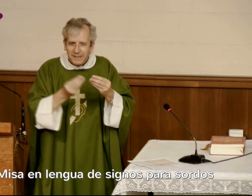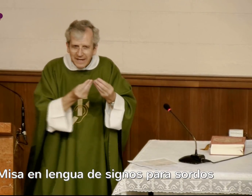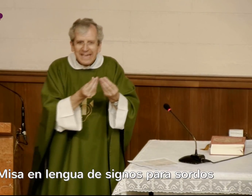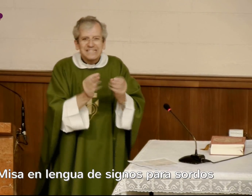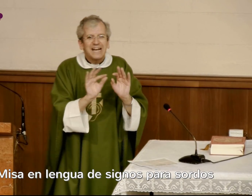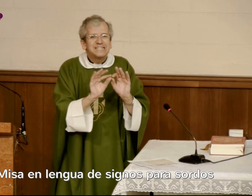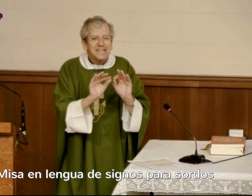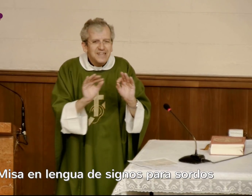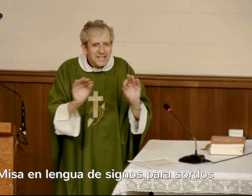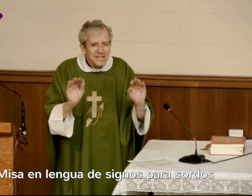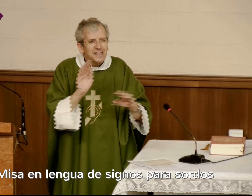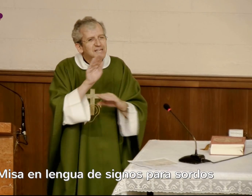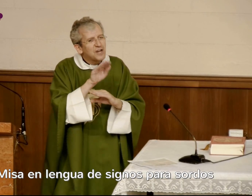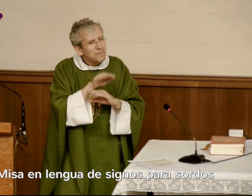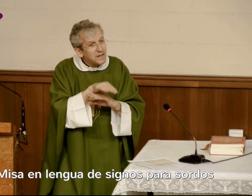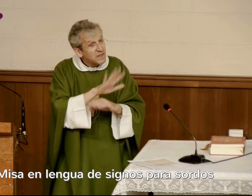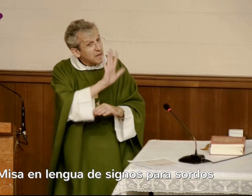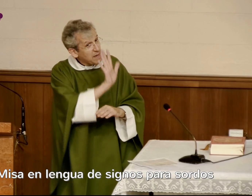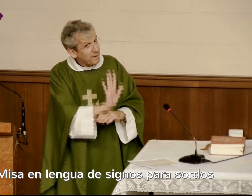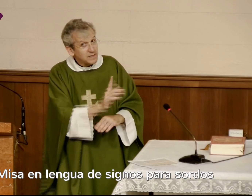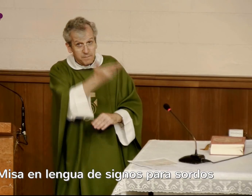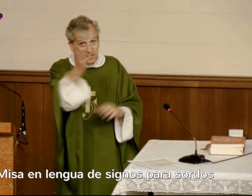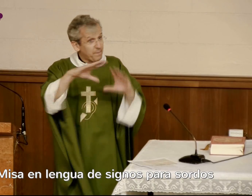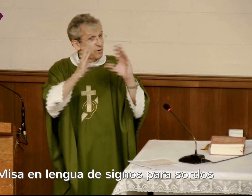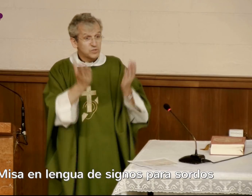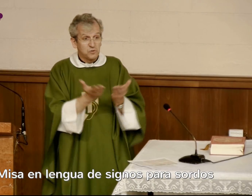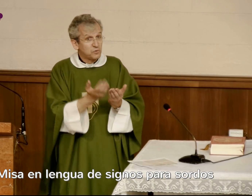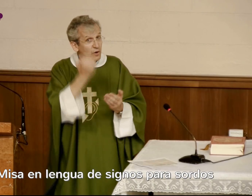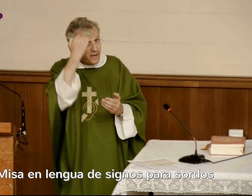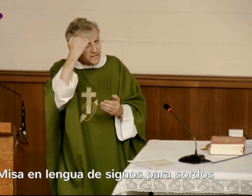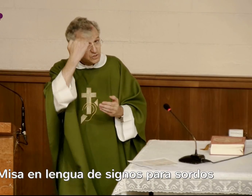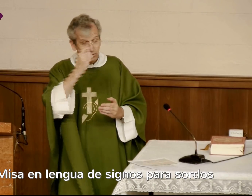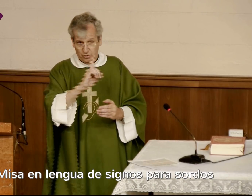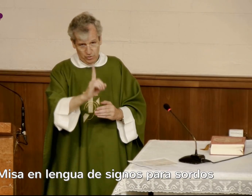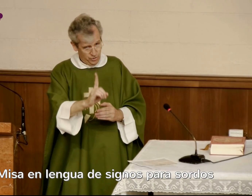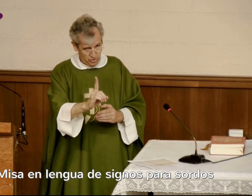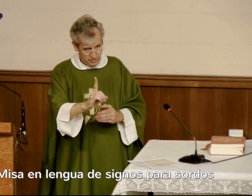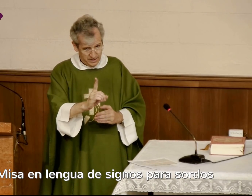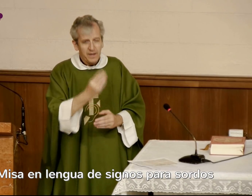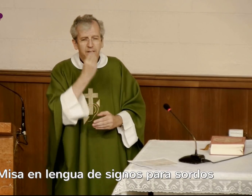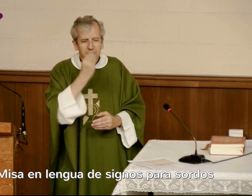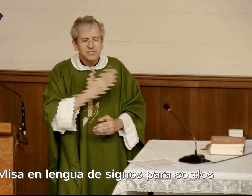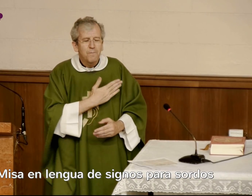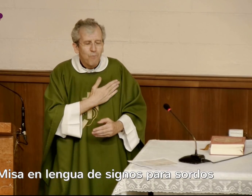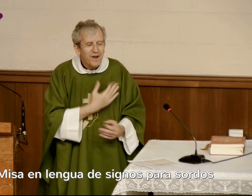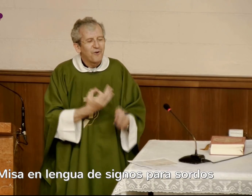decir, esa sencillez, esa humildad, que aparentemente para nuestro mundo es tonto, no, es buen